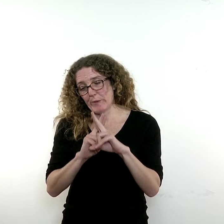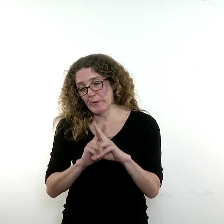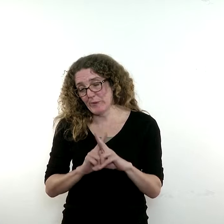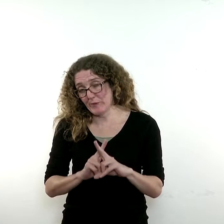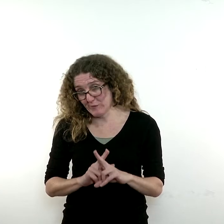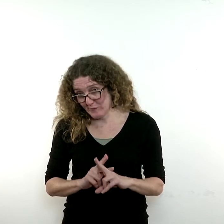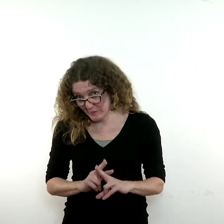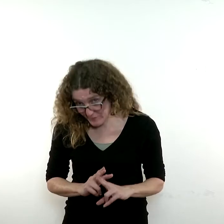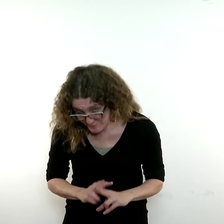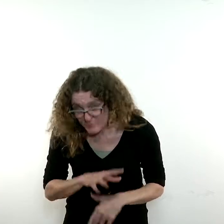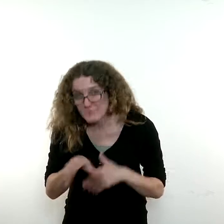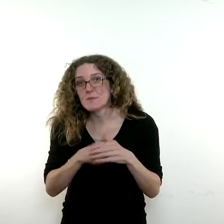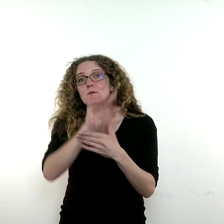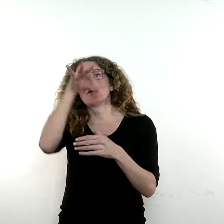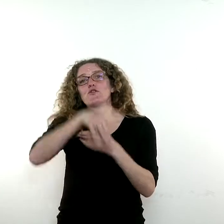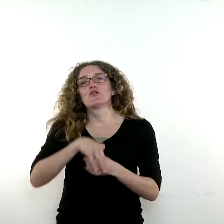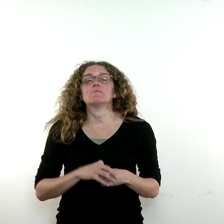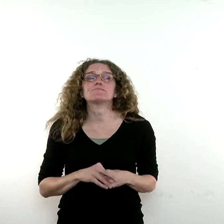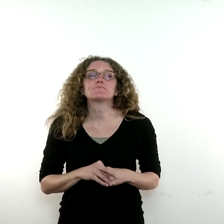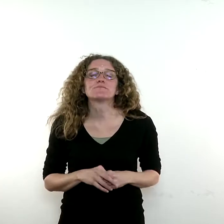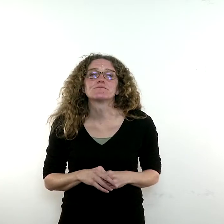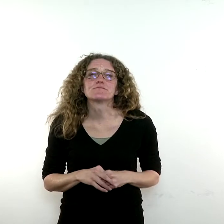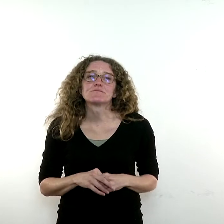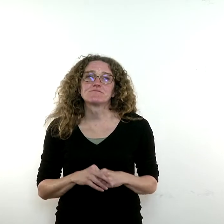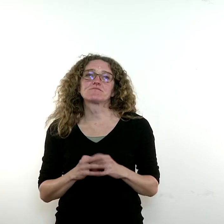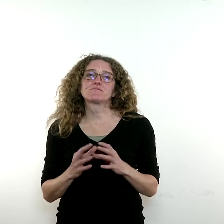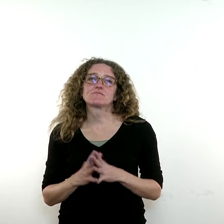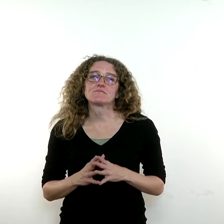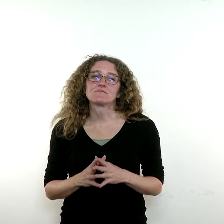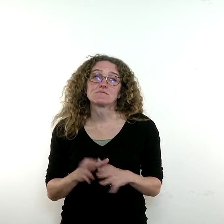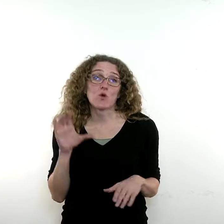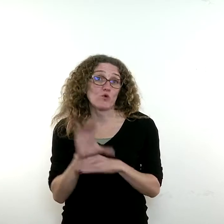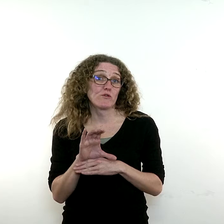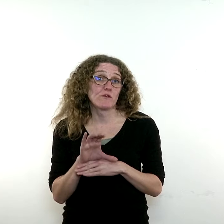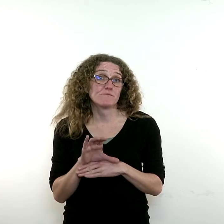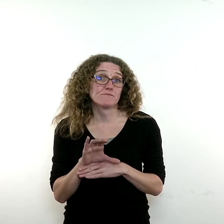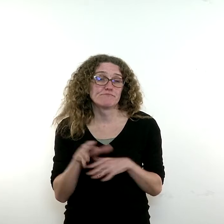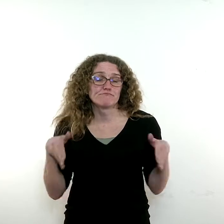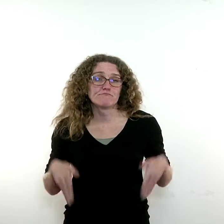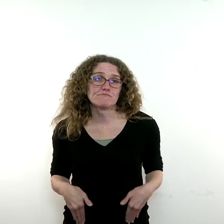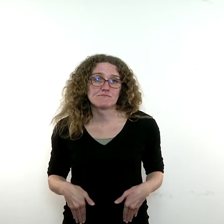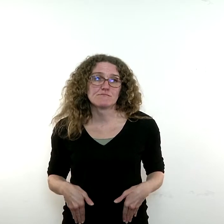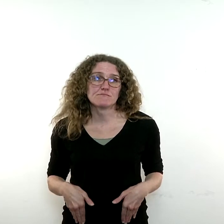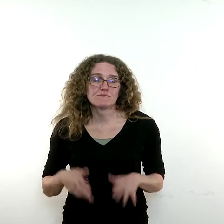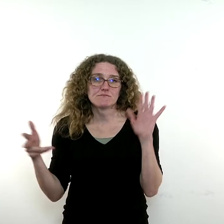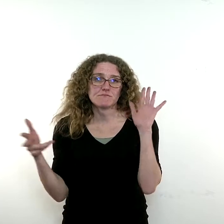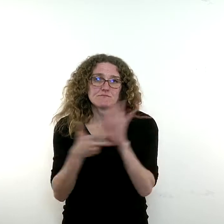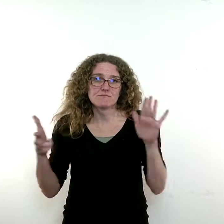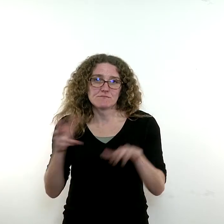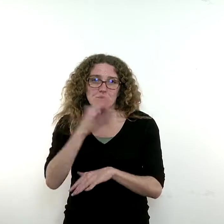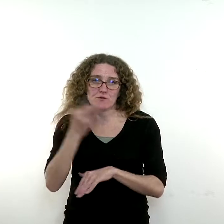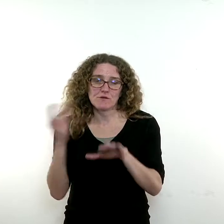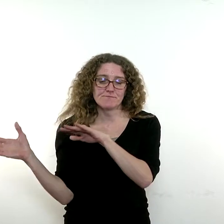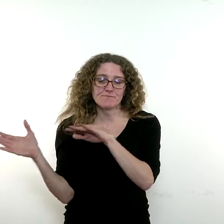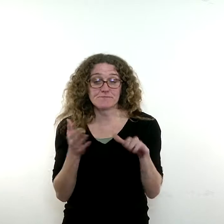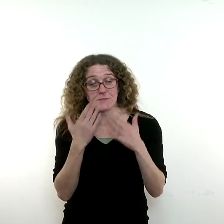Mme Hart ne prennent pas part au vote. Contre? Abstention? adopté à